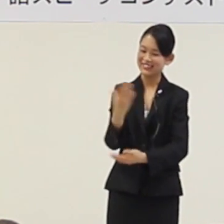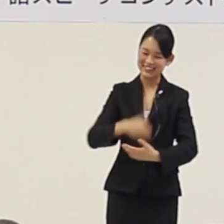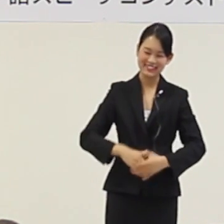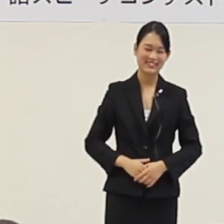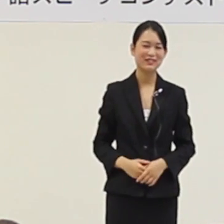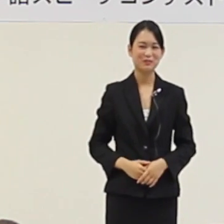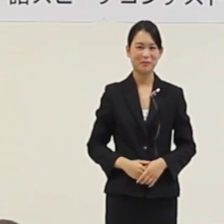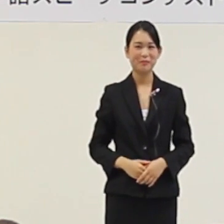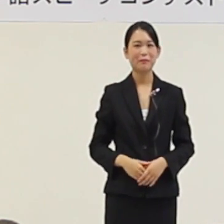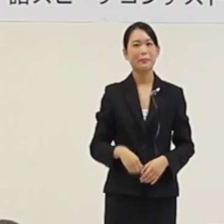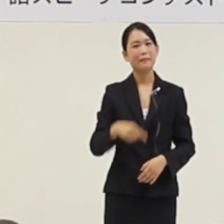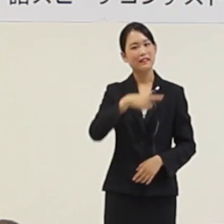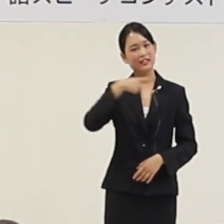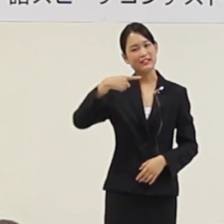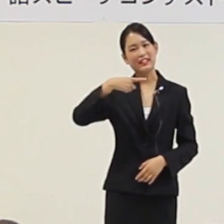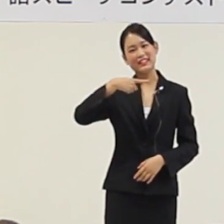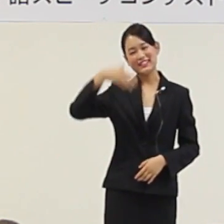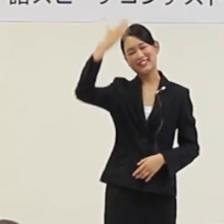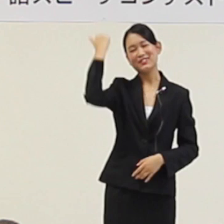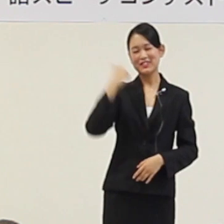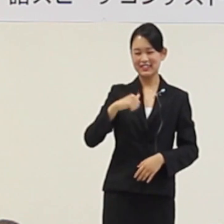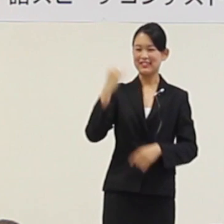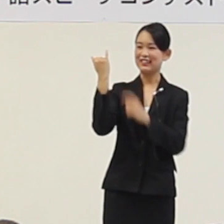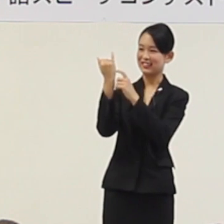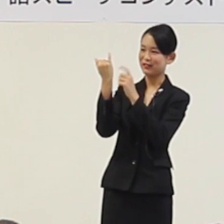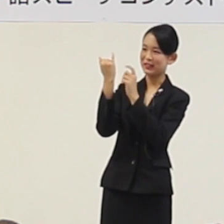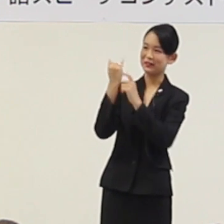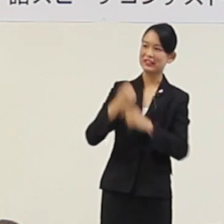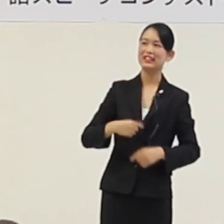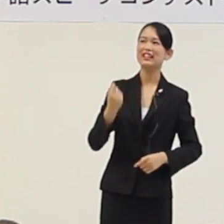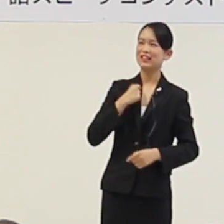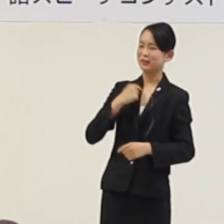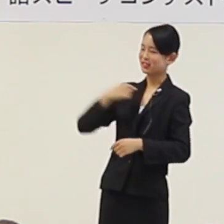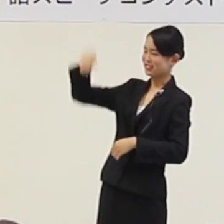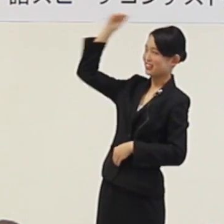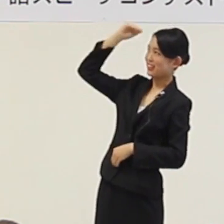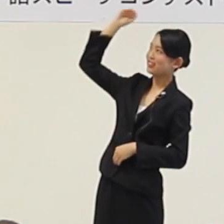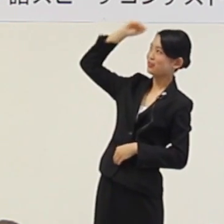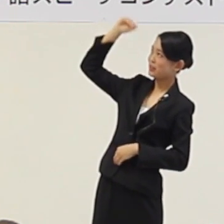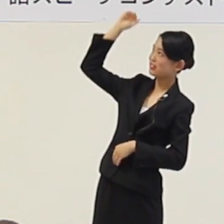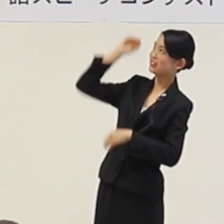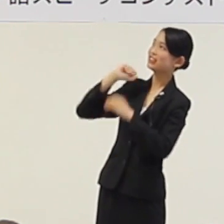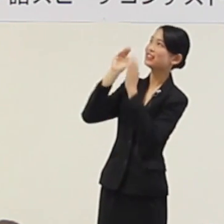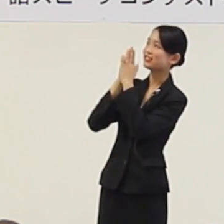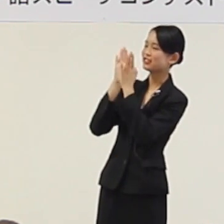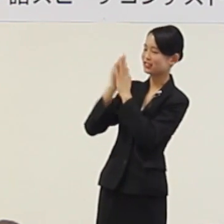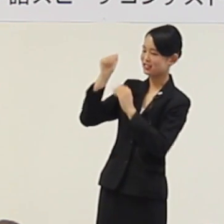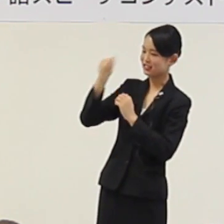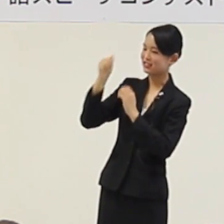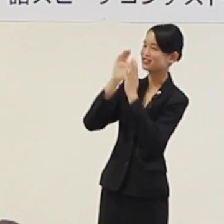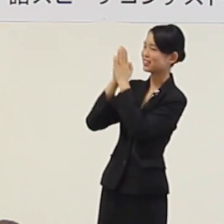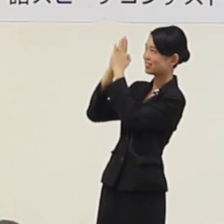のです。そして、一寸法師はお姫様に、僕の手をビデオにトントンと振って